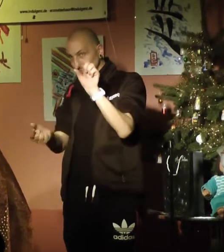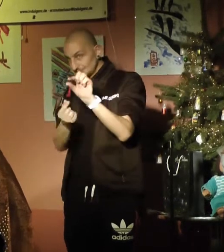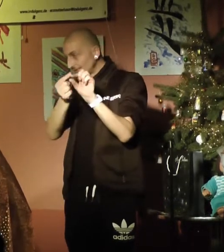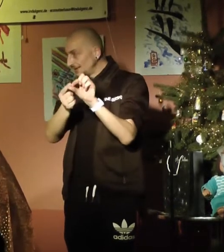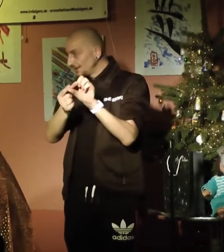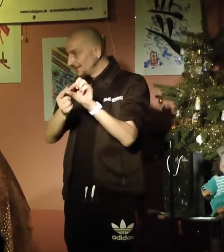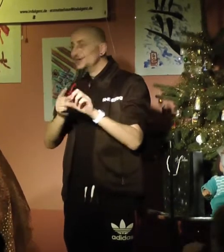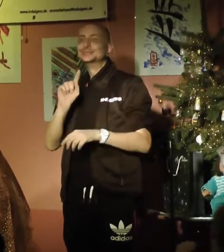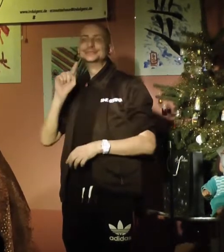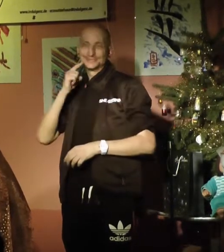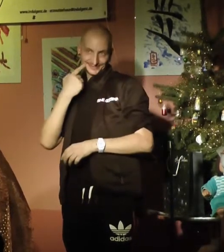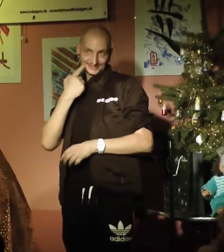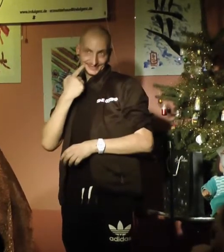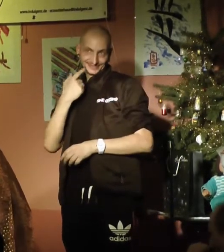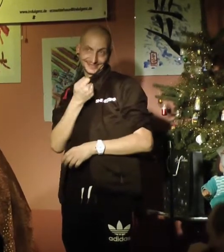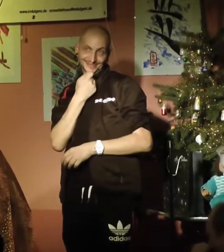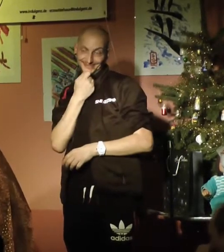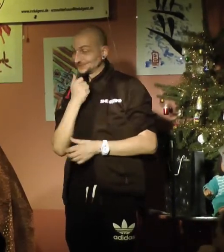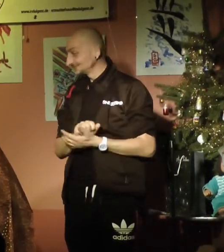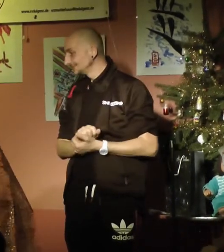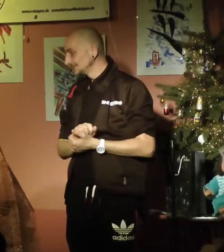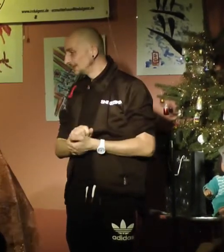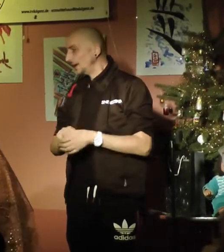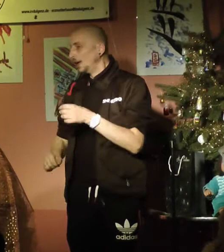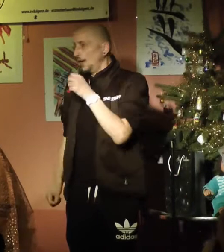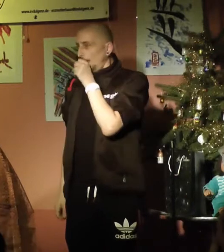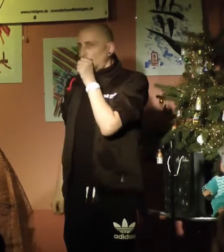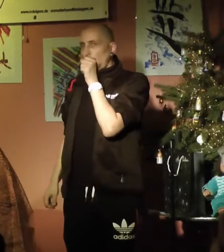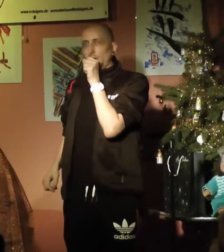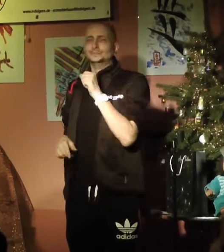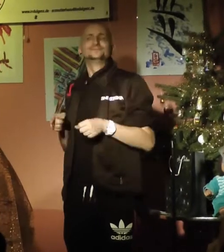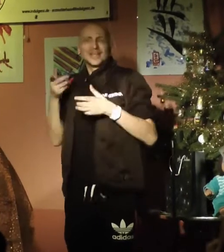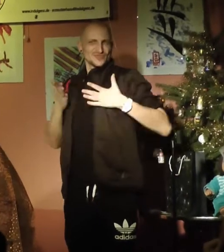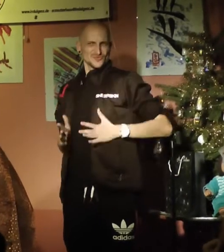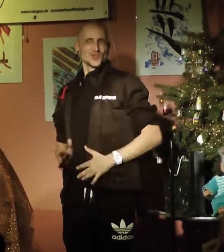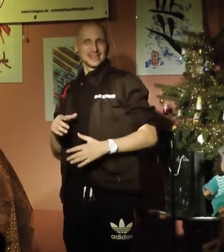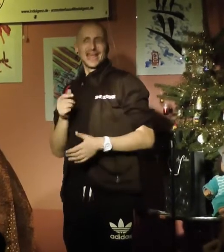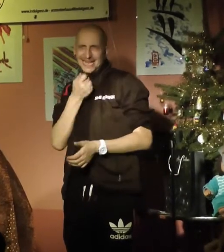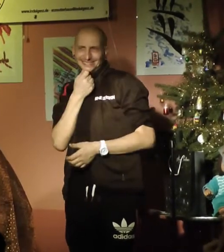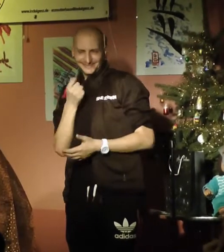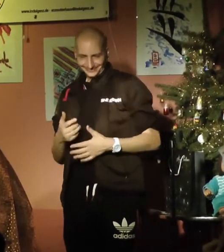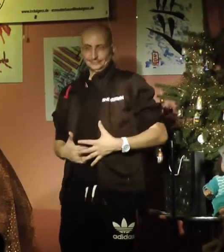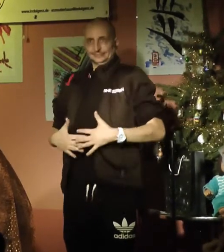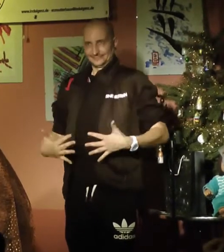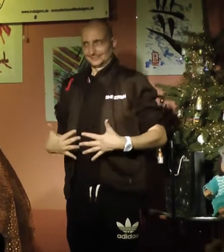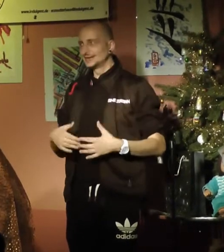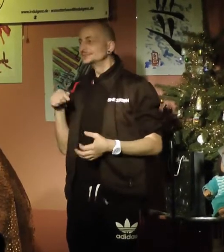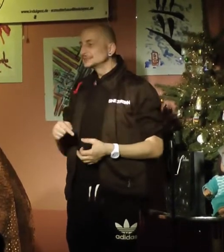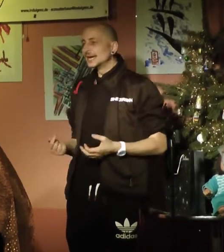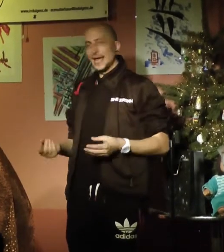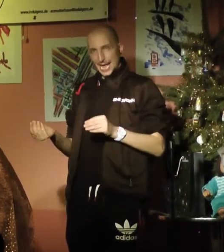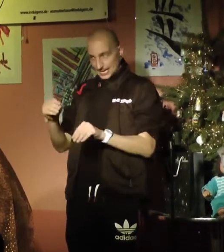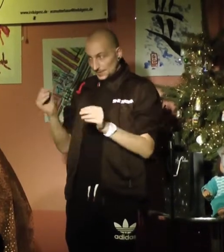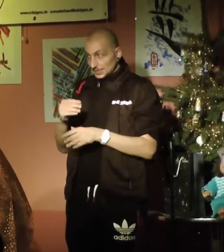Süßigkeiten, sehr schön. Süßkampfkammer ist nie verkehrt, ist eh so drin. Muss eh ein bisschen was essen. Und was eingepackt ist, da bin ich jetzt